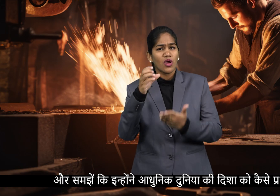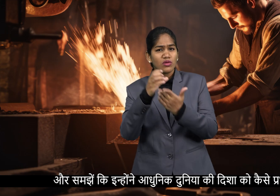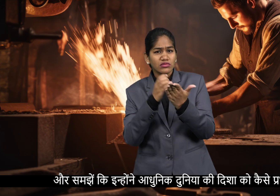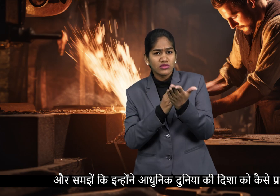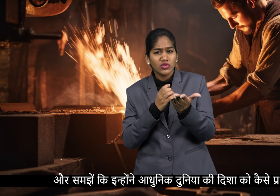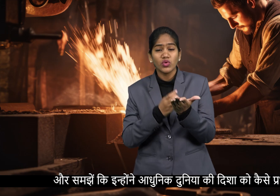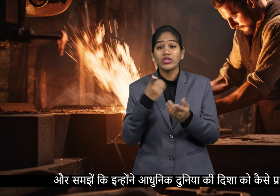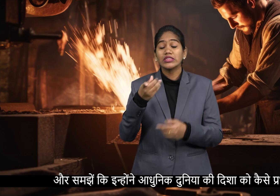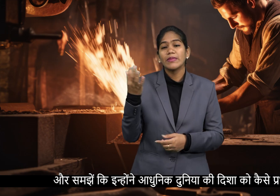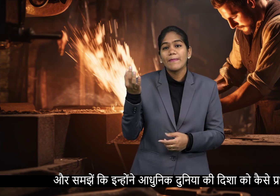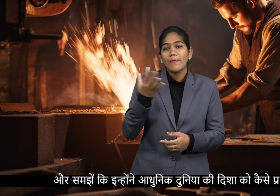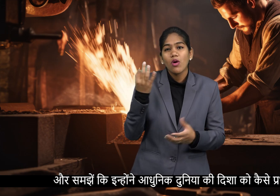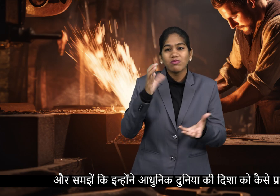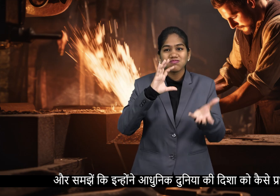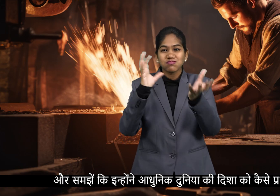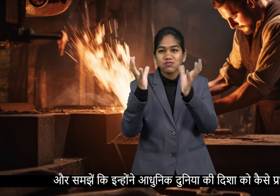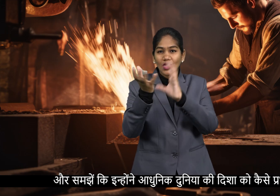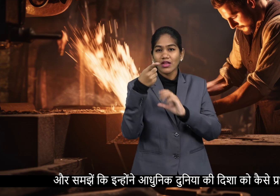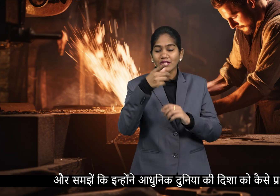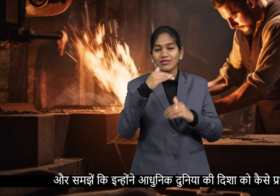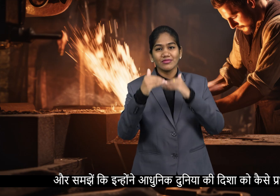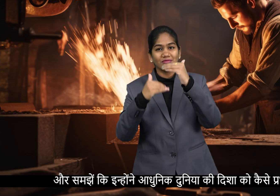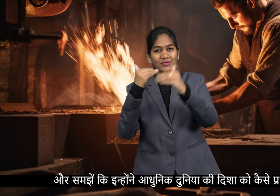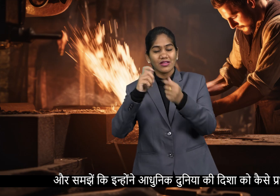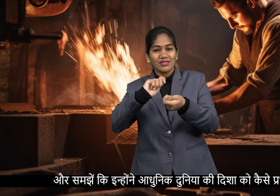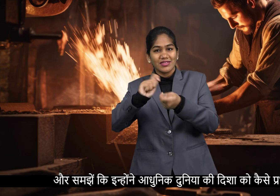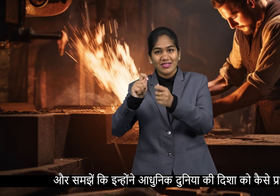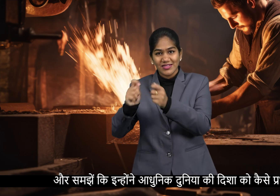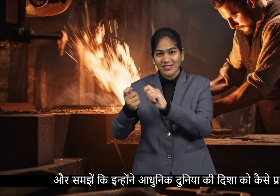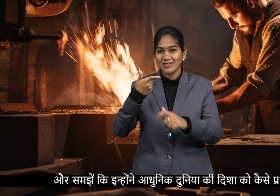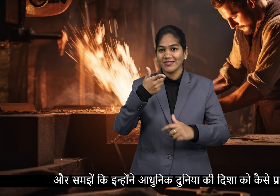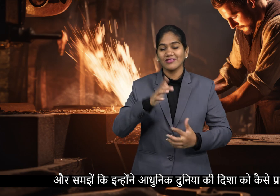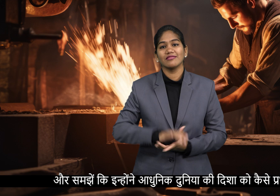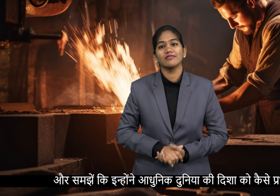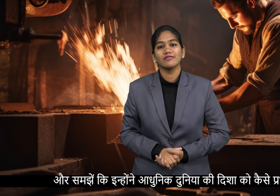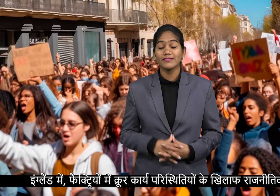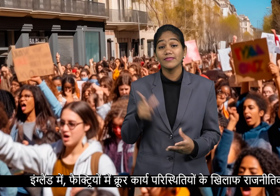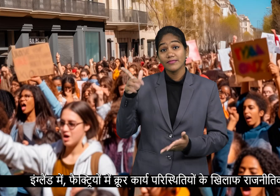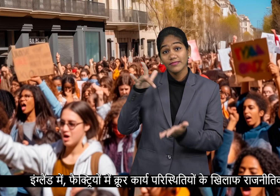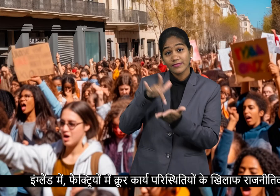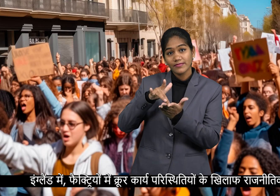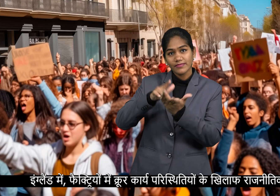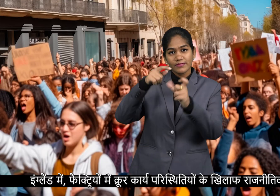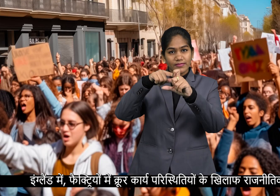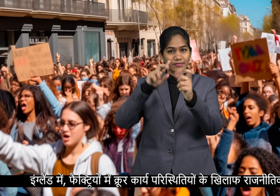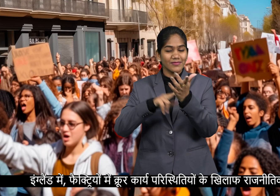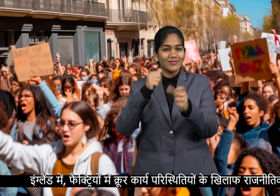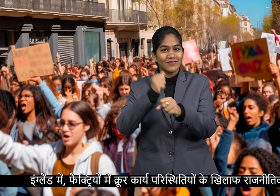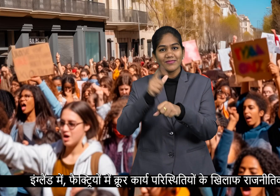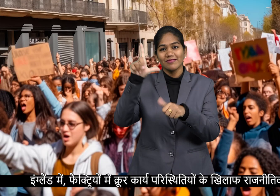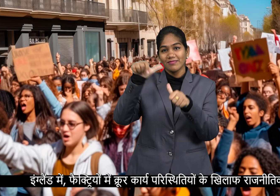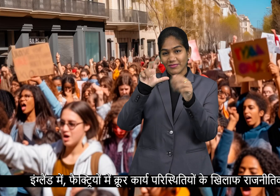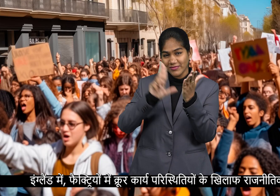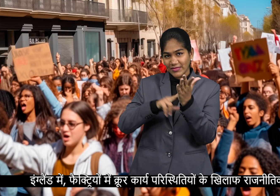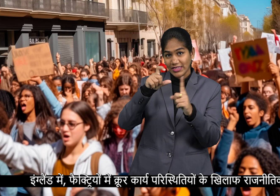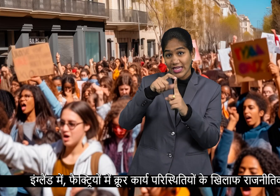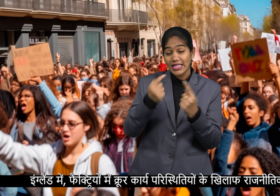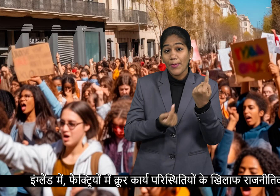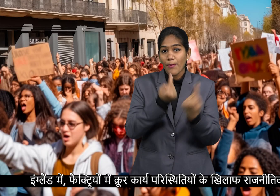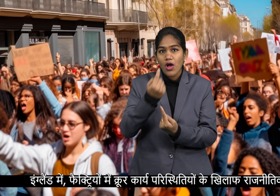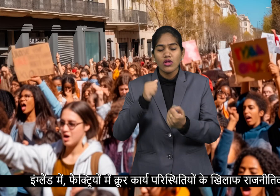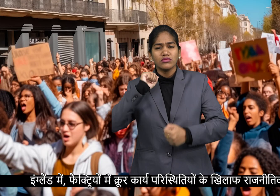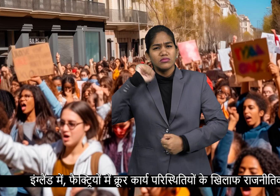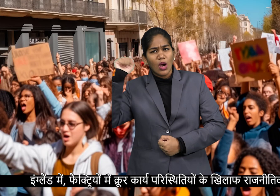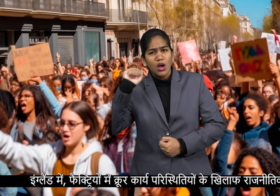इन्होंने आधुनिक दुनिया की दिशा को कैसे प्रभावित किया। इंग्लैंड में फैक्ट्रियों में क्रूर